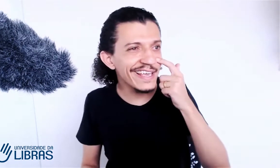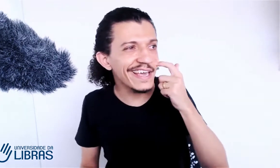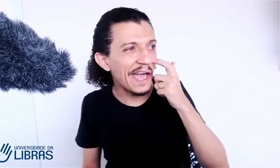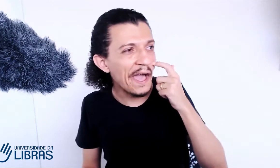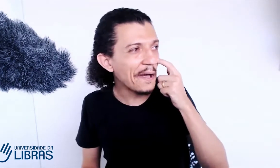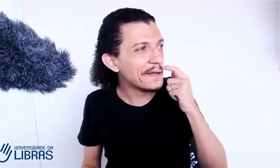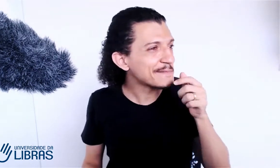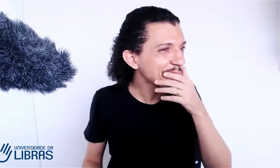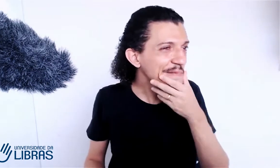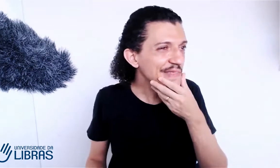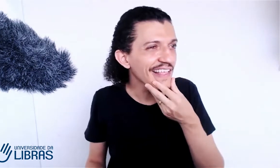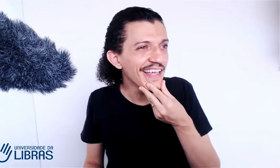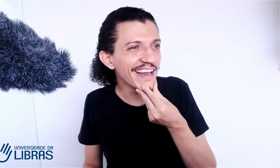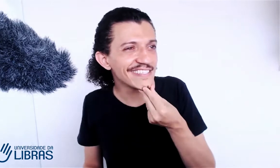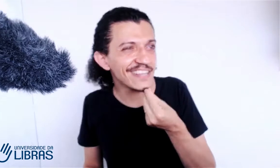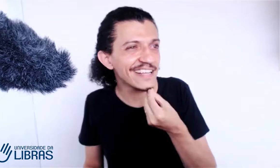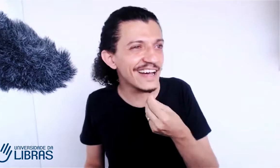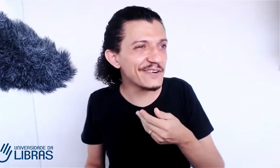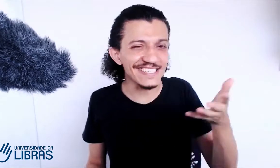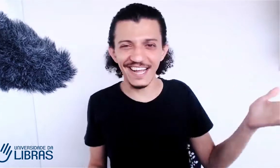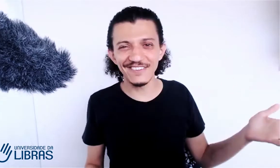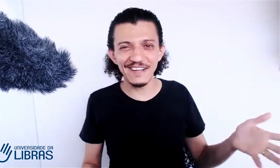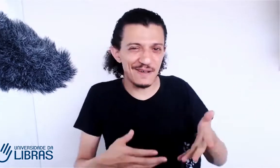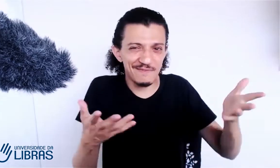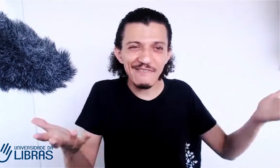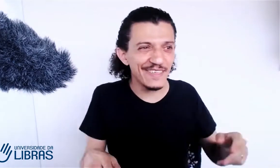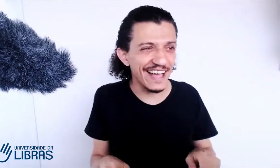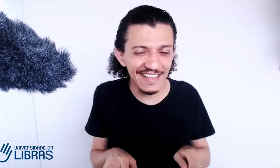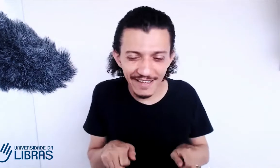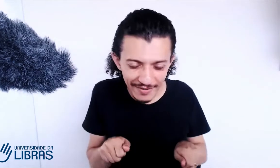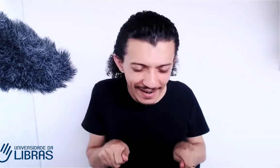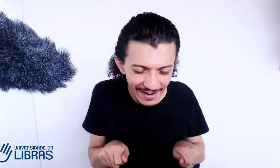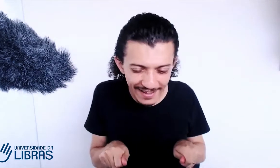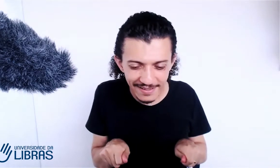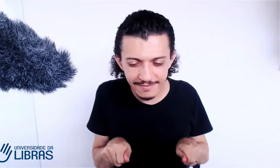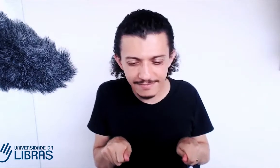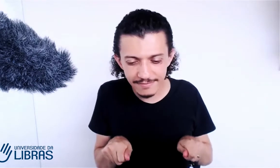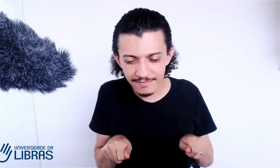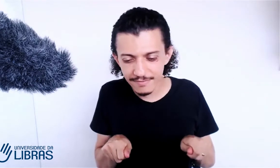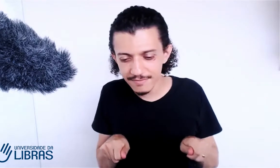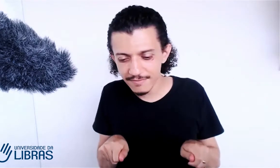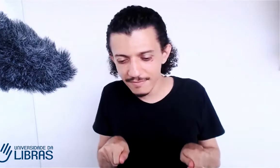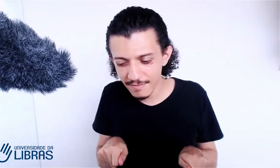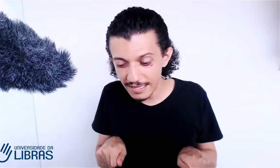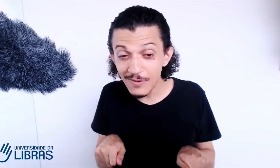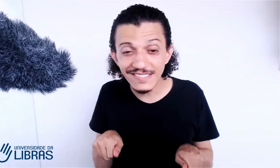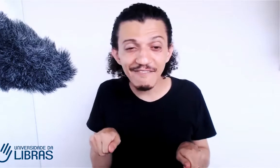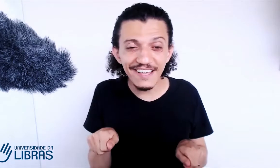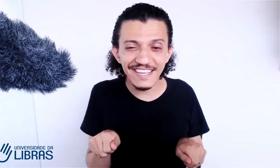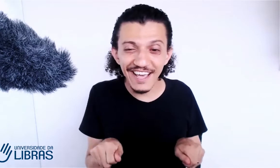que ela seja uma tartaruga jato, né? Mas, enfim, a tartaruga vai lá lenta. Então, quando você vê isso aqui,